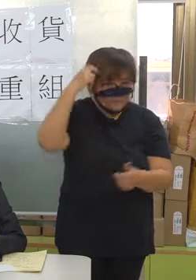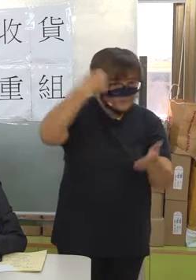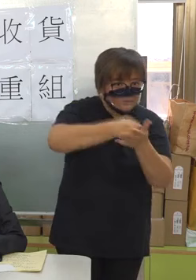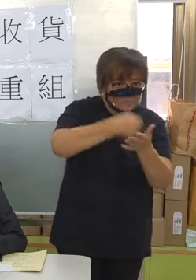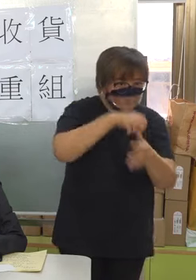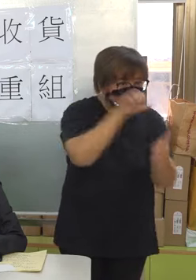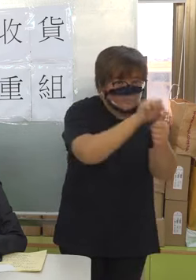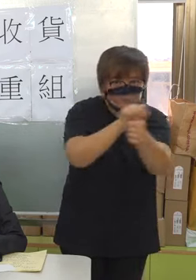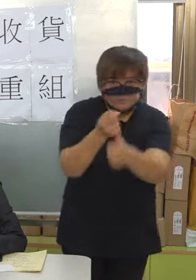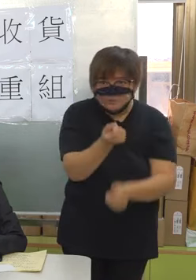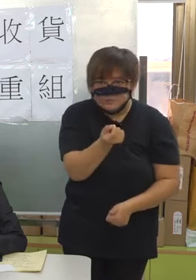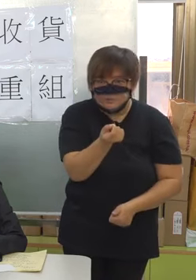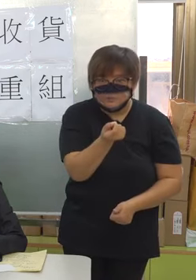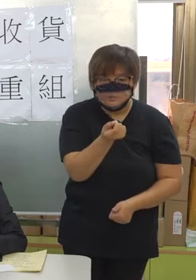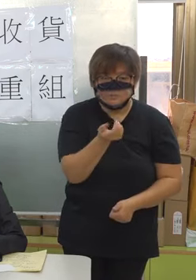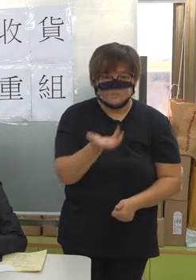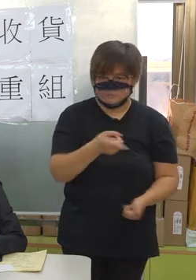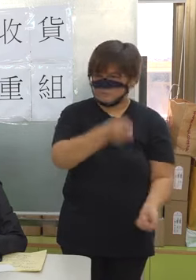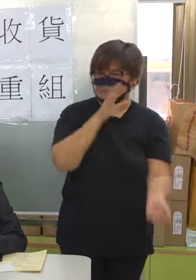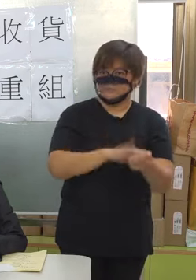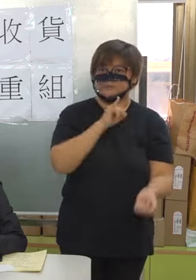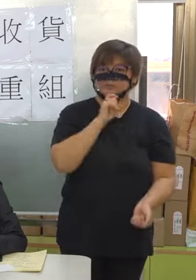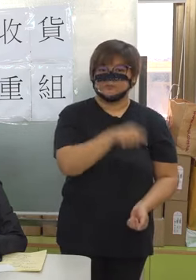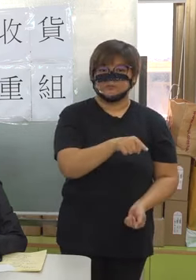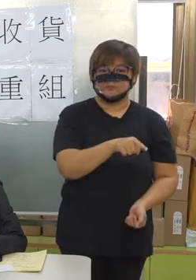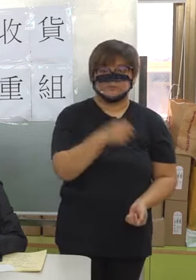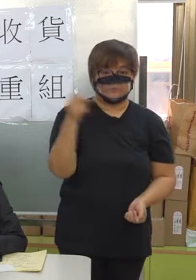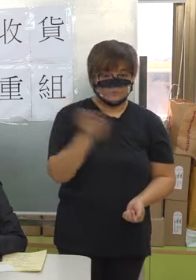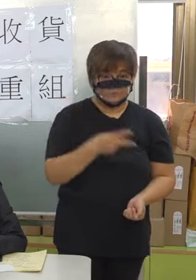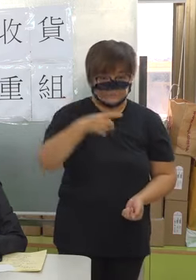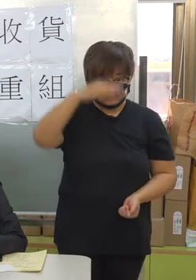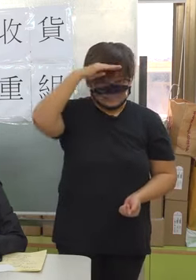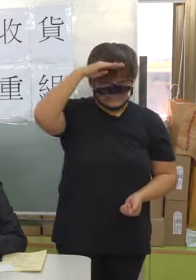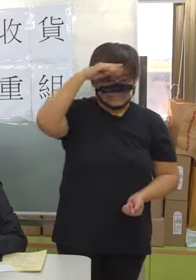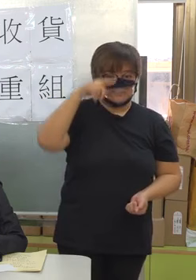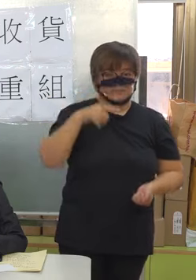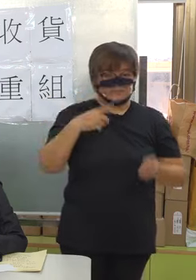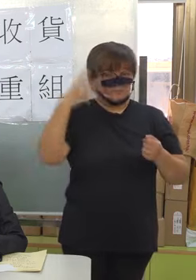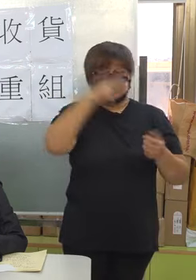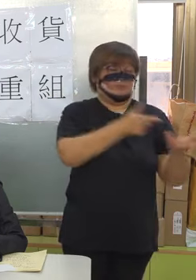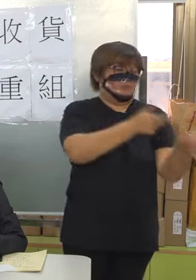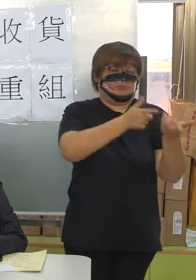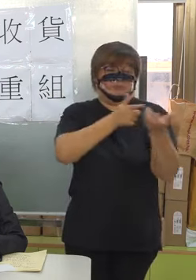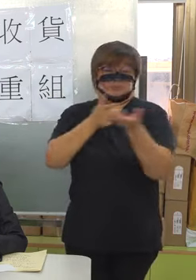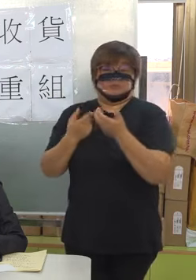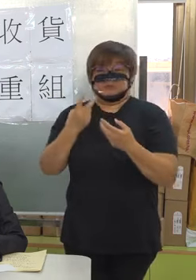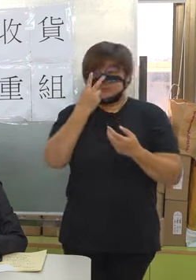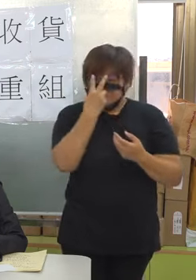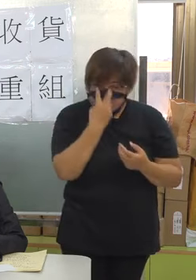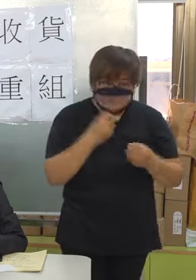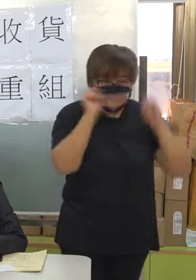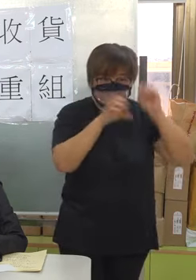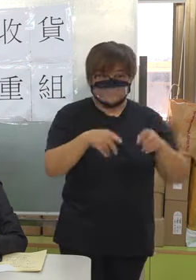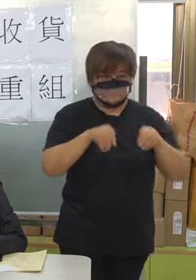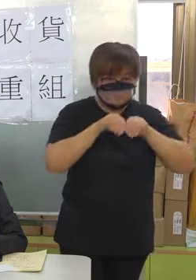外，因為警隊濫發催淚彈而導致的公共健康問題，以及在示威期間出現了大量無可疑的離